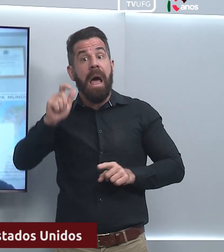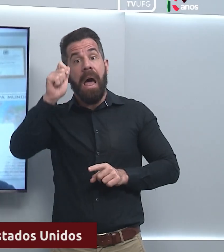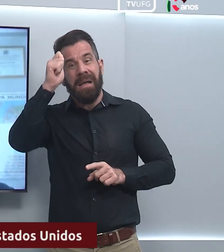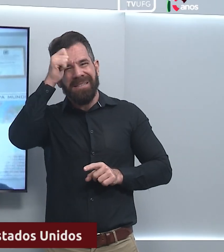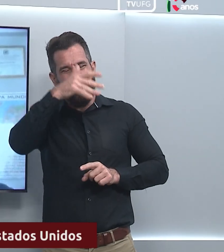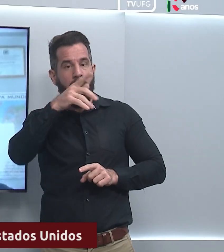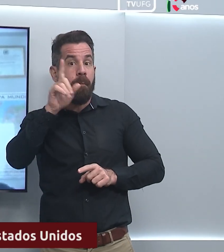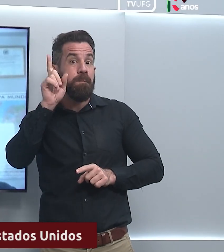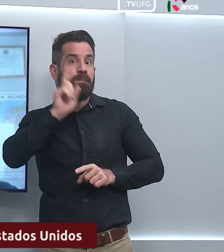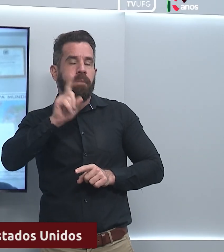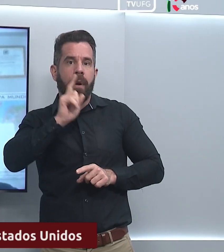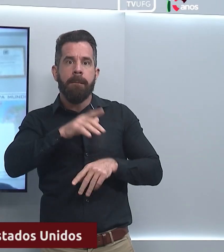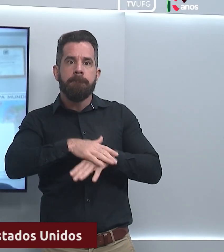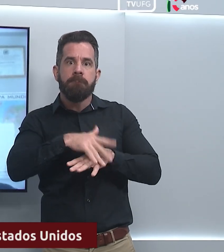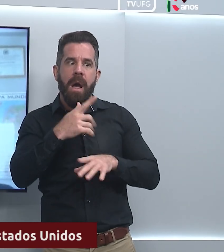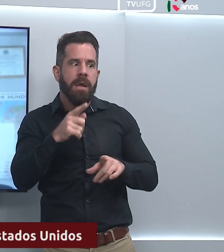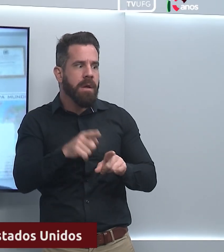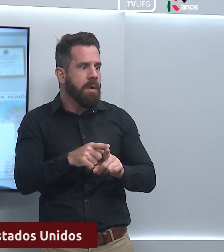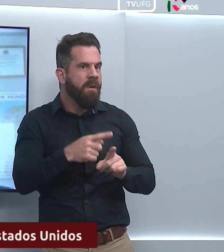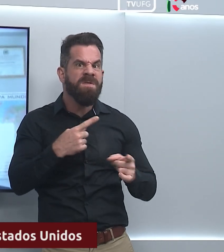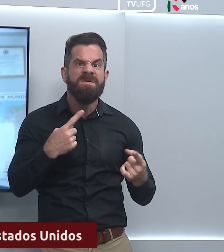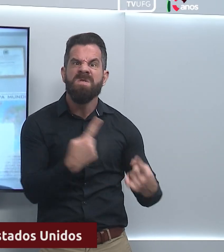em relação